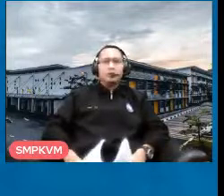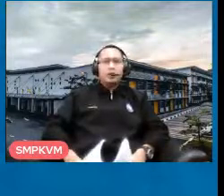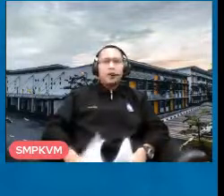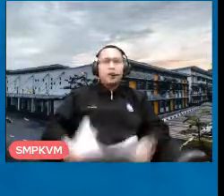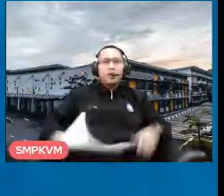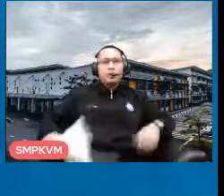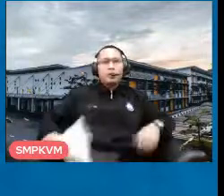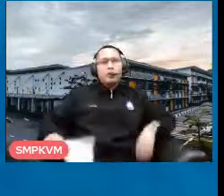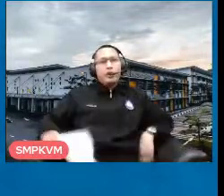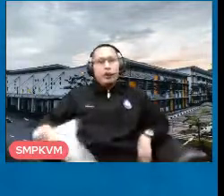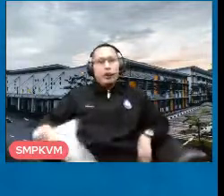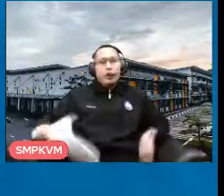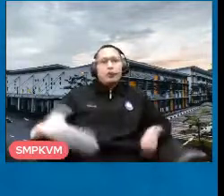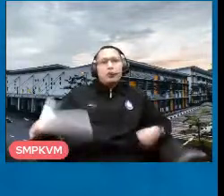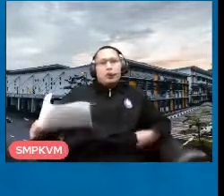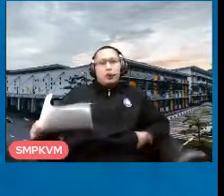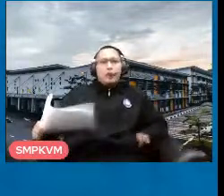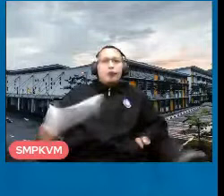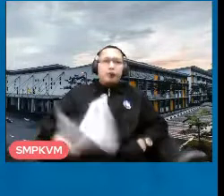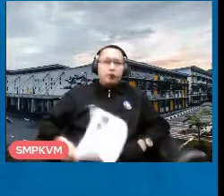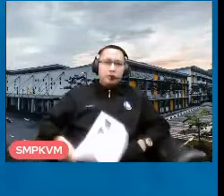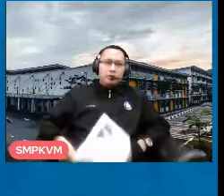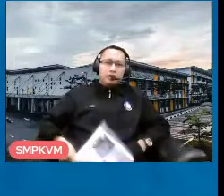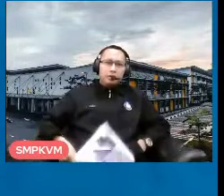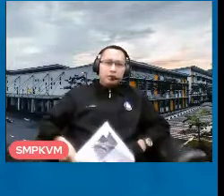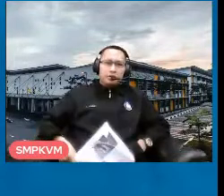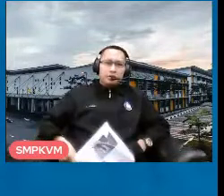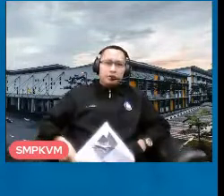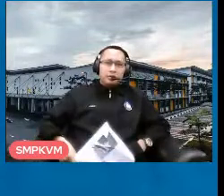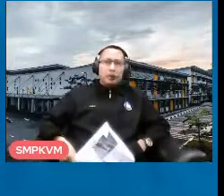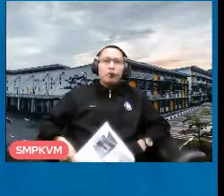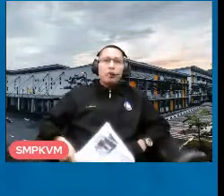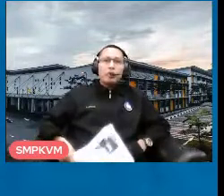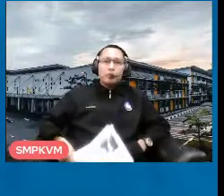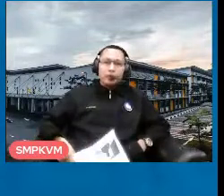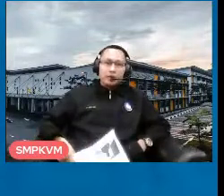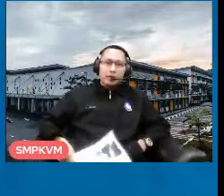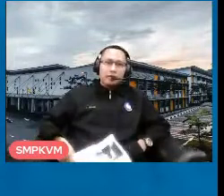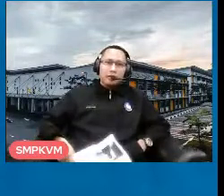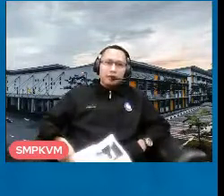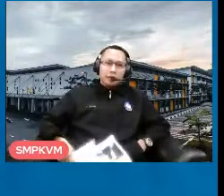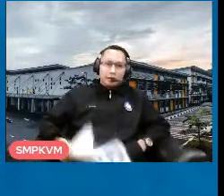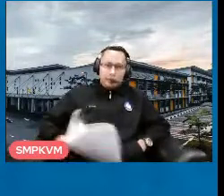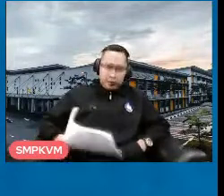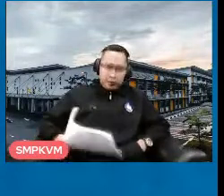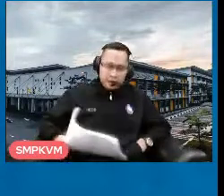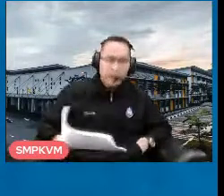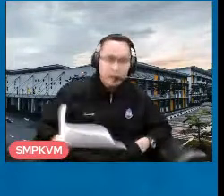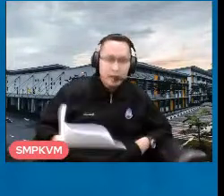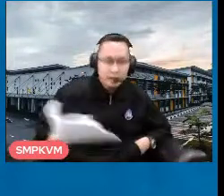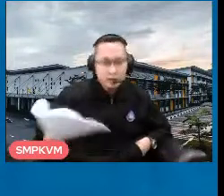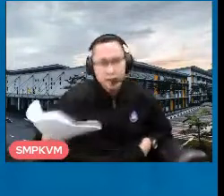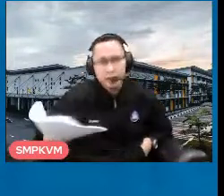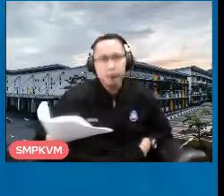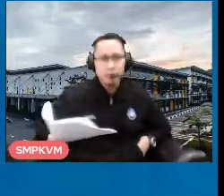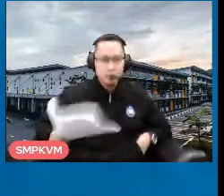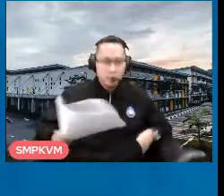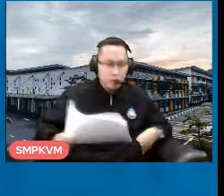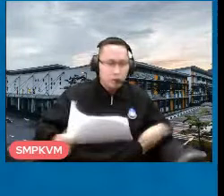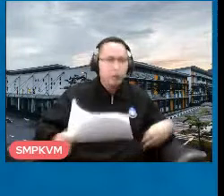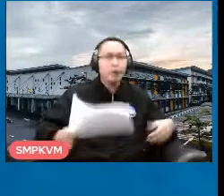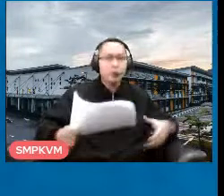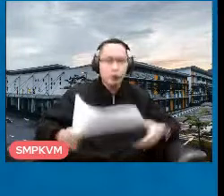doa kalau ada pemukiman halo nyamuk dia kuno nyamuk-nyamuk pada Jadi janganlah sesekali